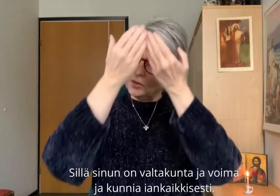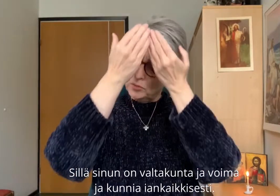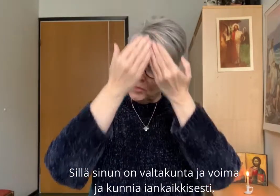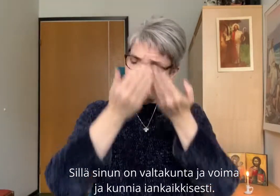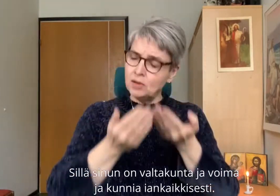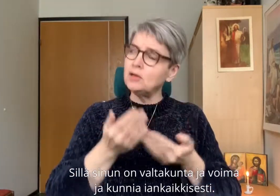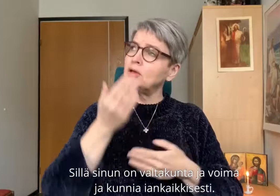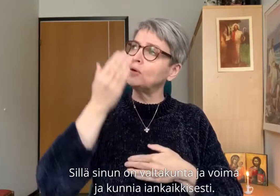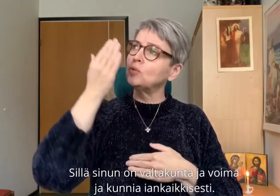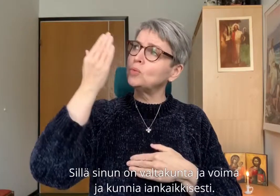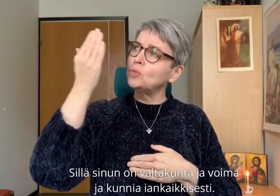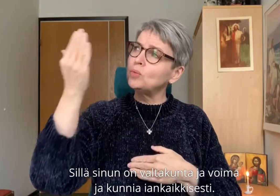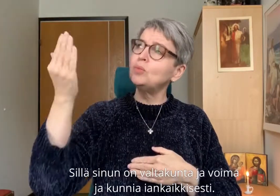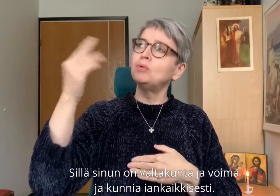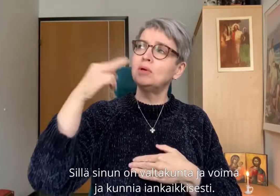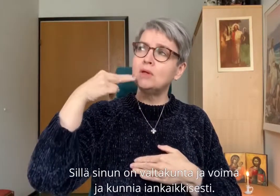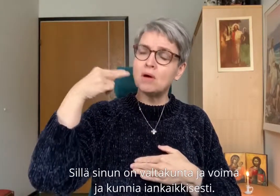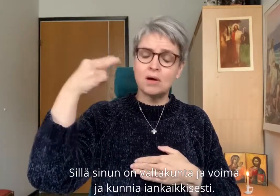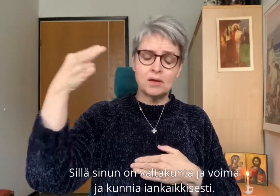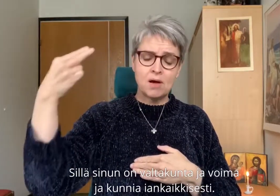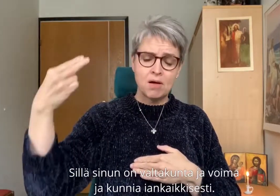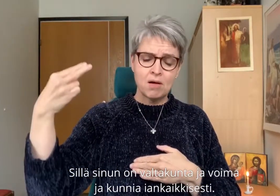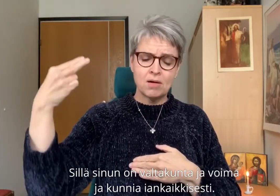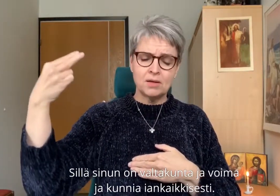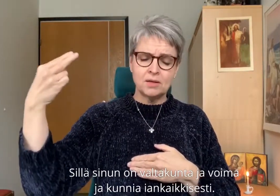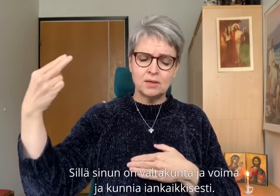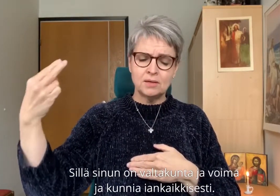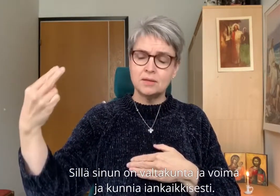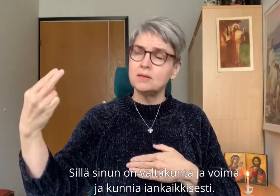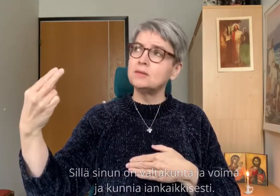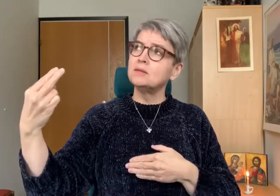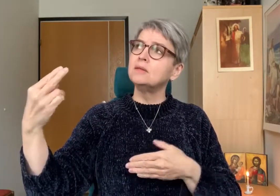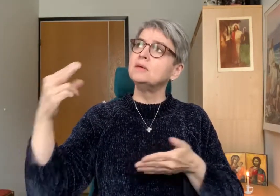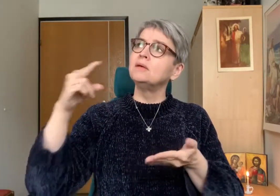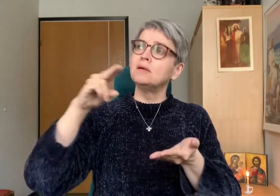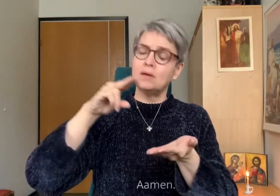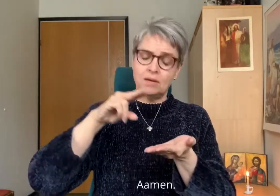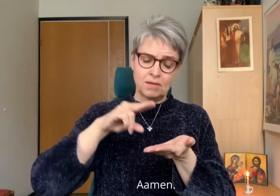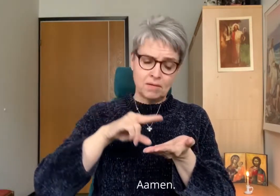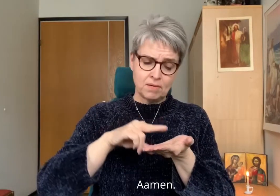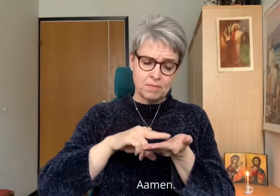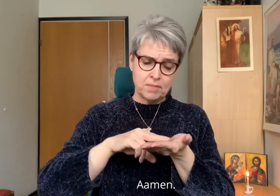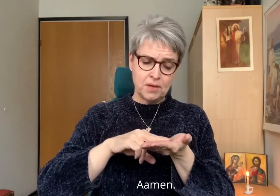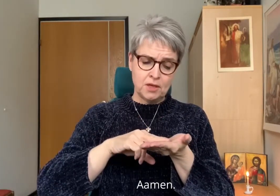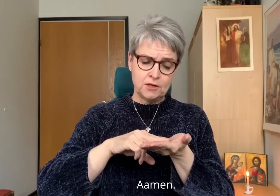ja voima ja kunnia iankaikkisesti. Aamen.